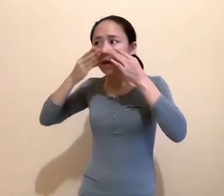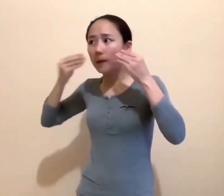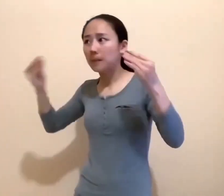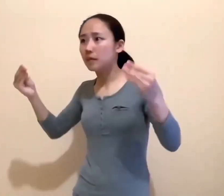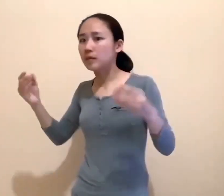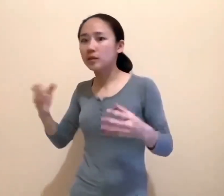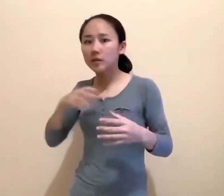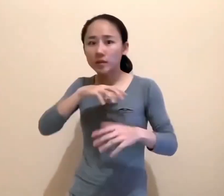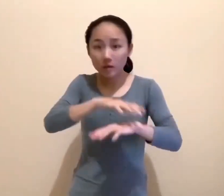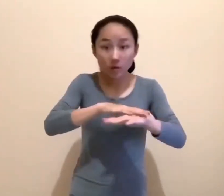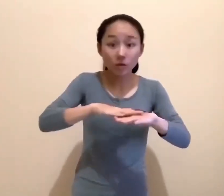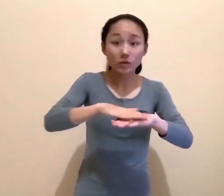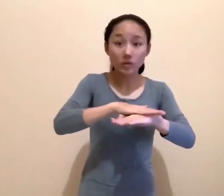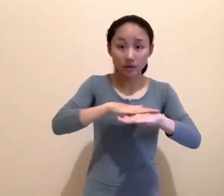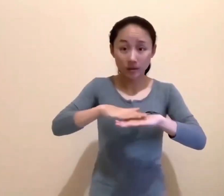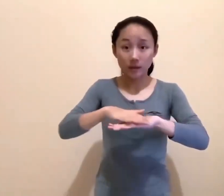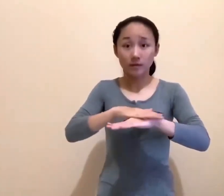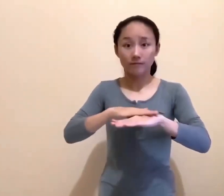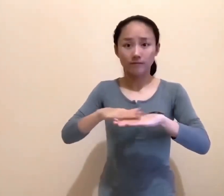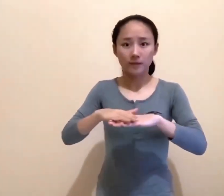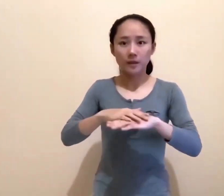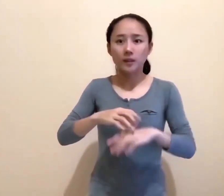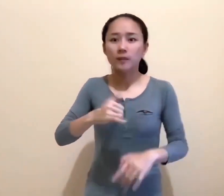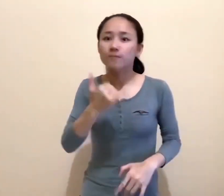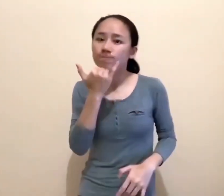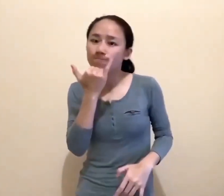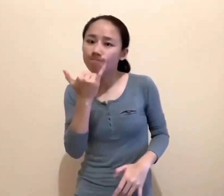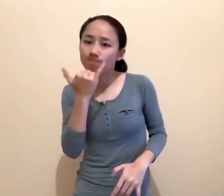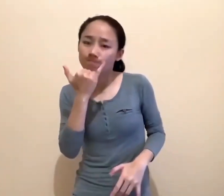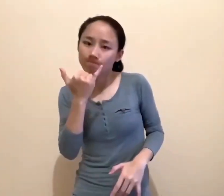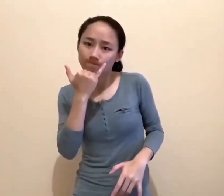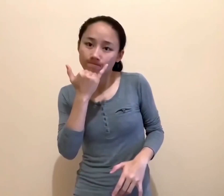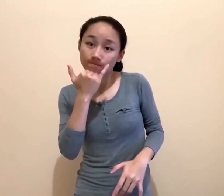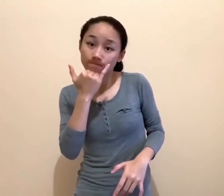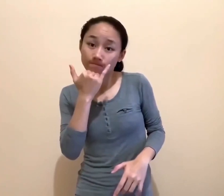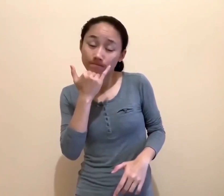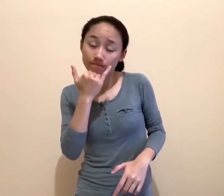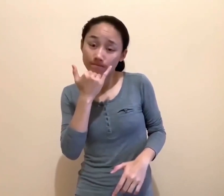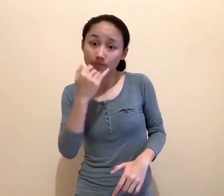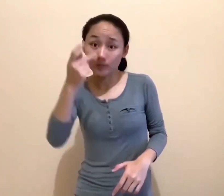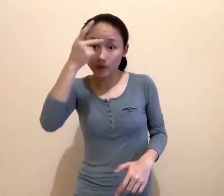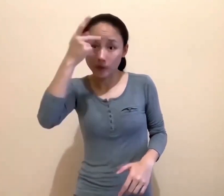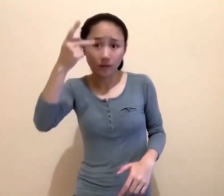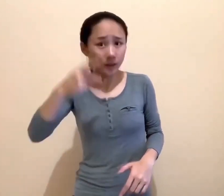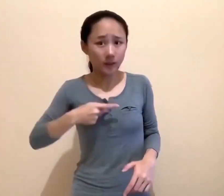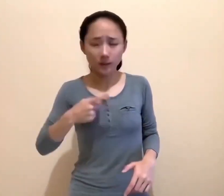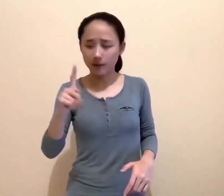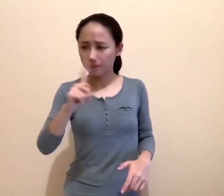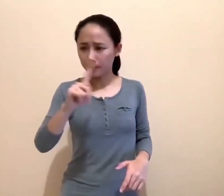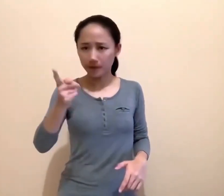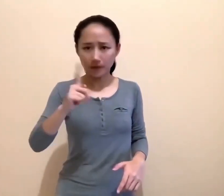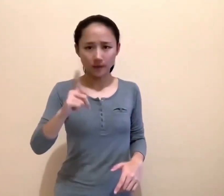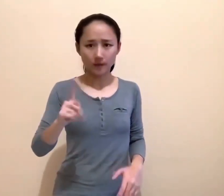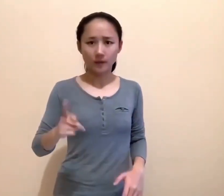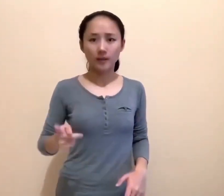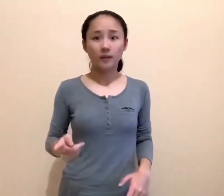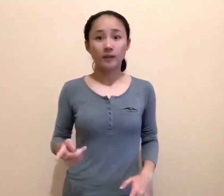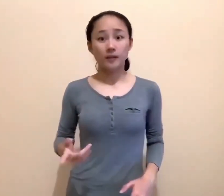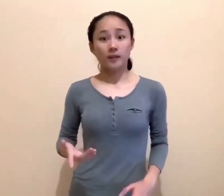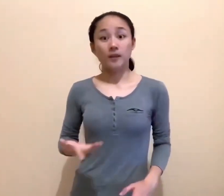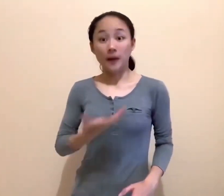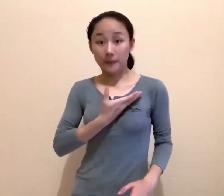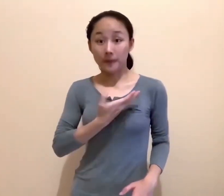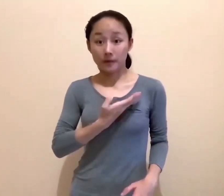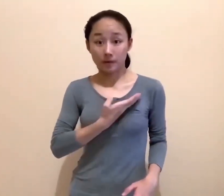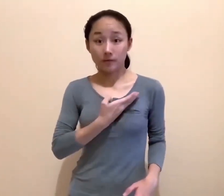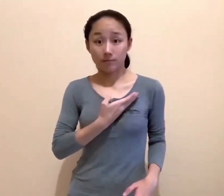com todos os animais. Ela disse que havia reconhecido seu egoísmo e que não seria mais